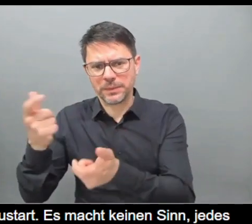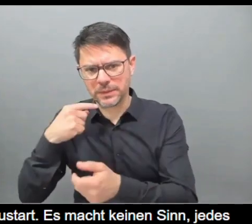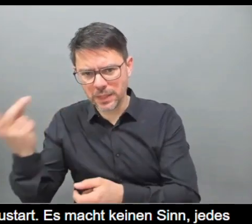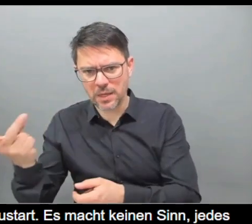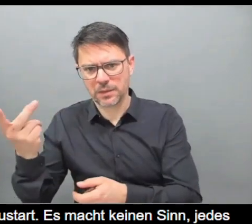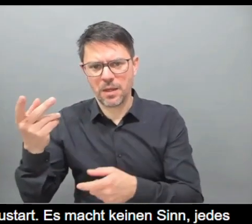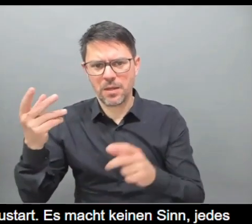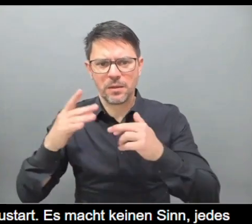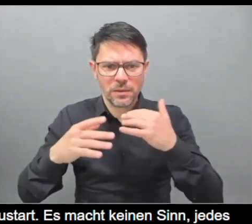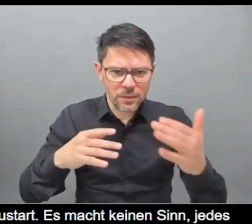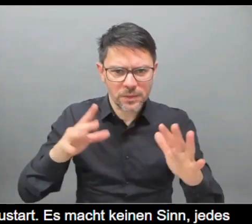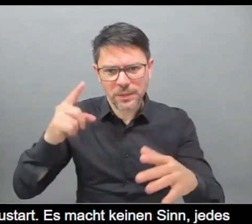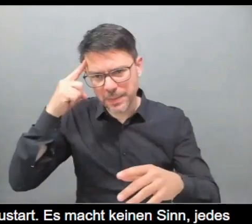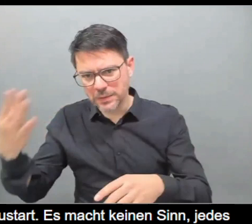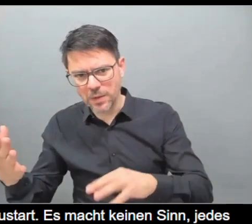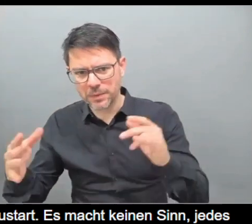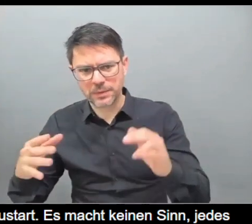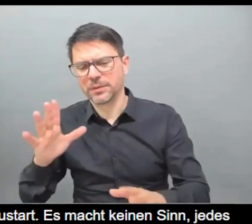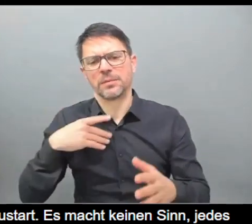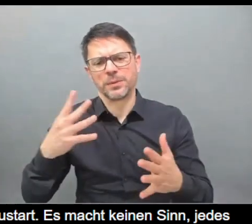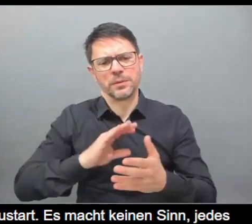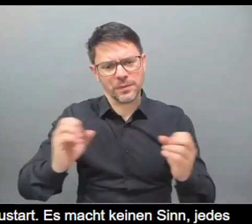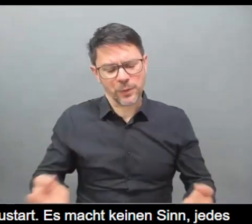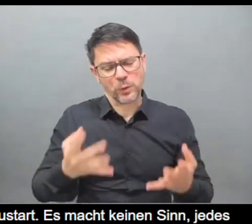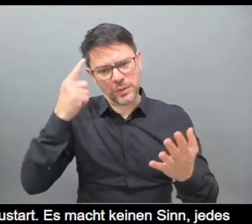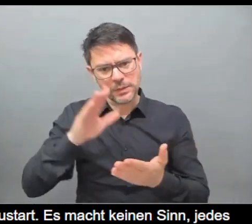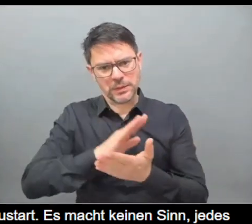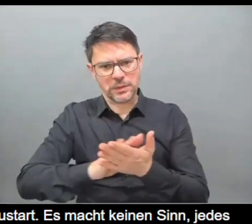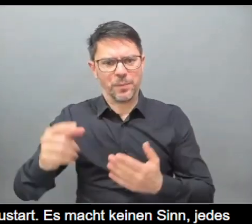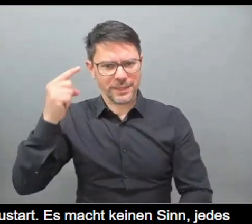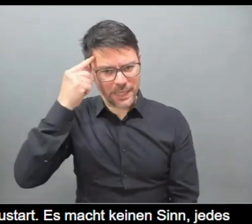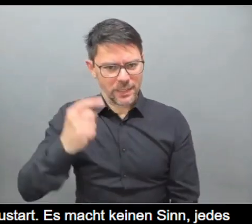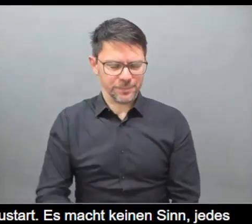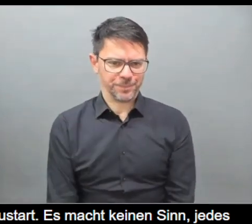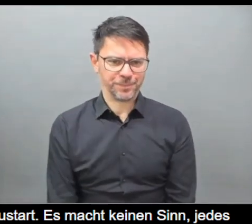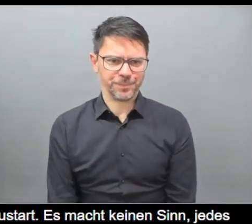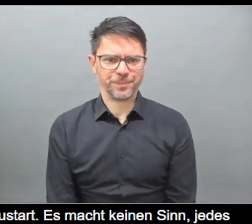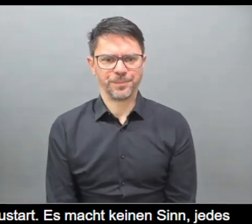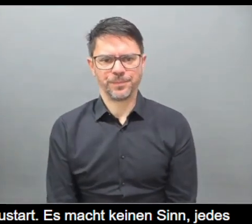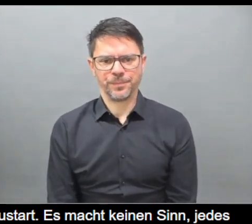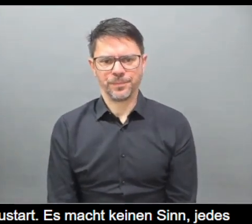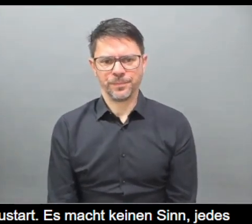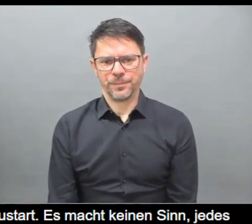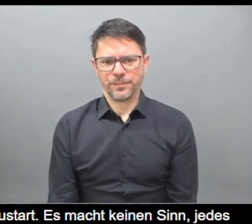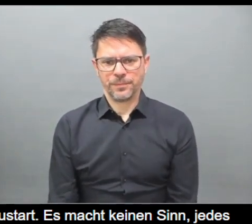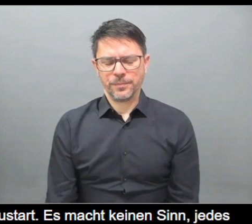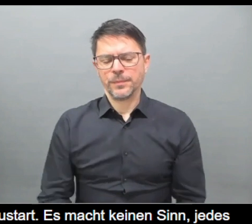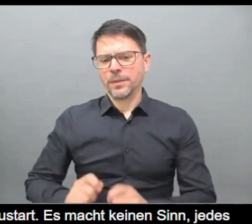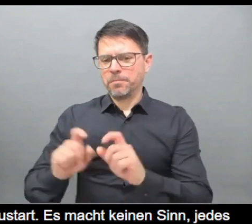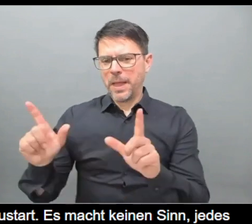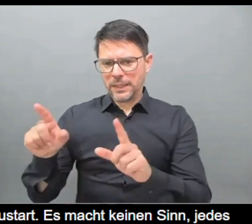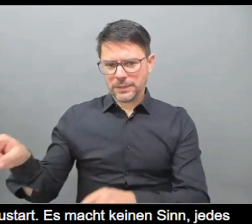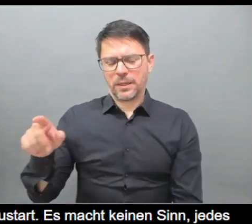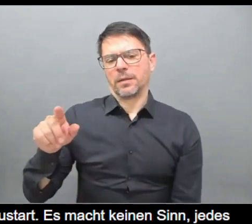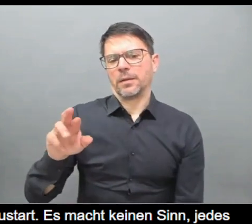Personalmangel geschlossen werden müssen. Haben Sie da vielleicht Beispiele? Können Sie das etwas konkretisieren? Ist in Ihrem Bereich irgendwo in einem Krankenhaus eine